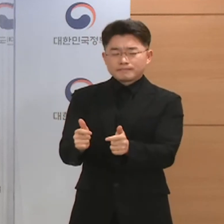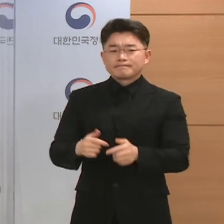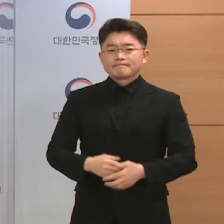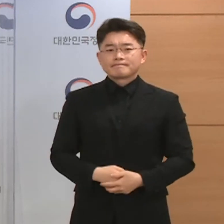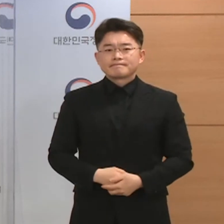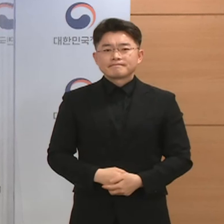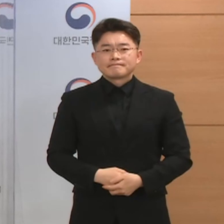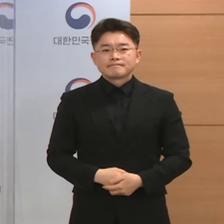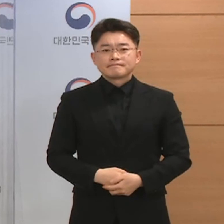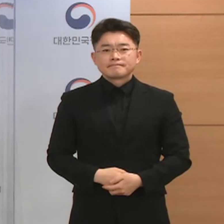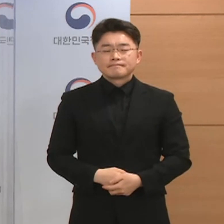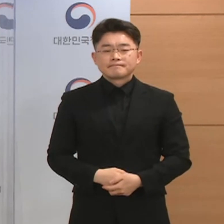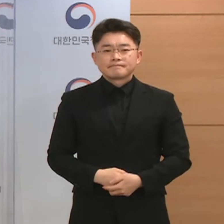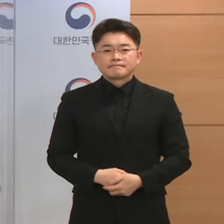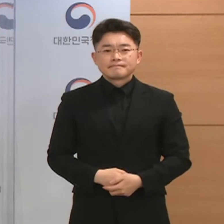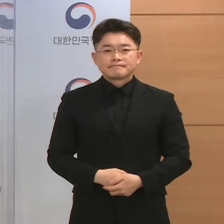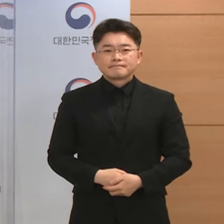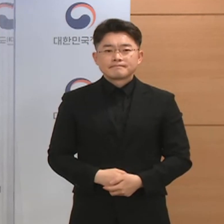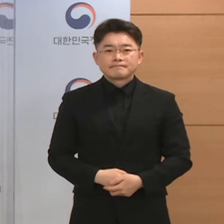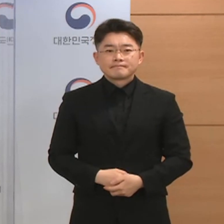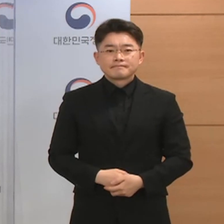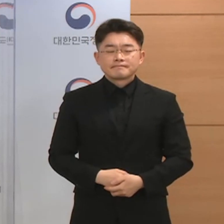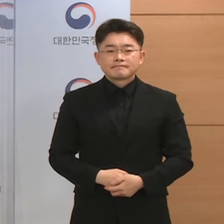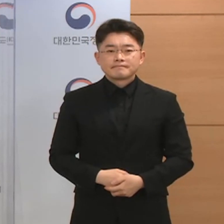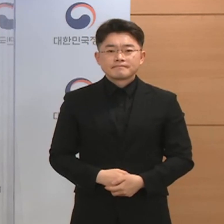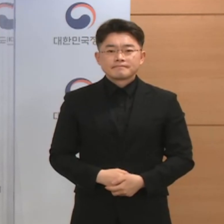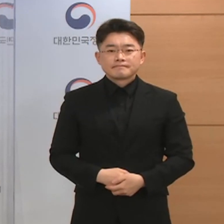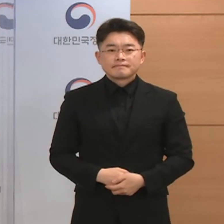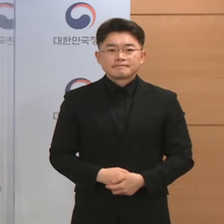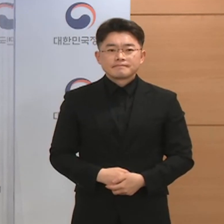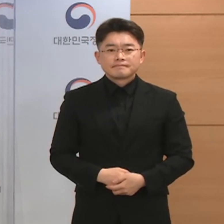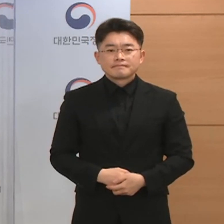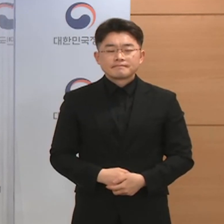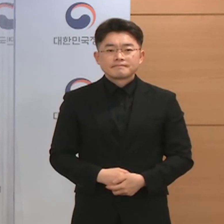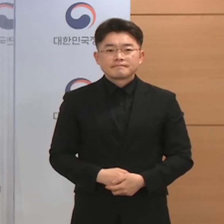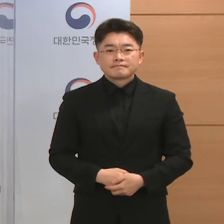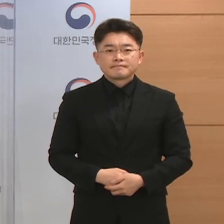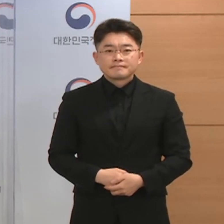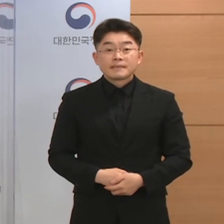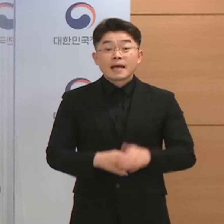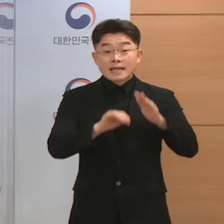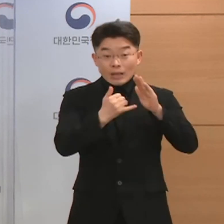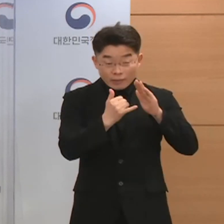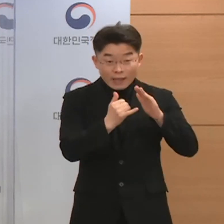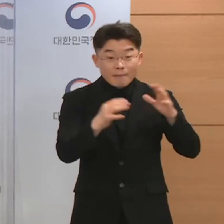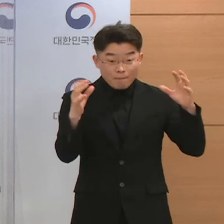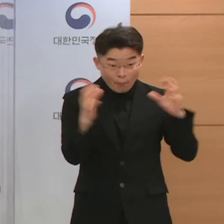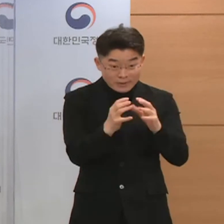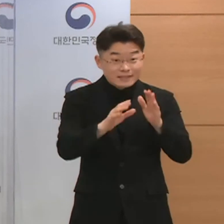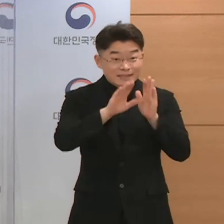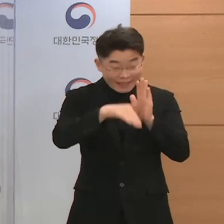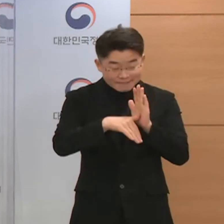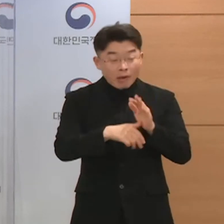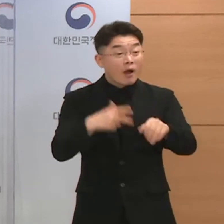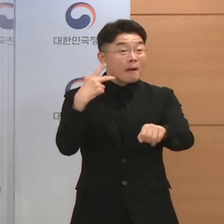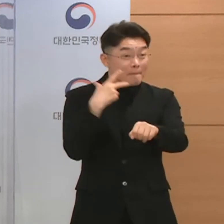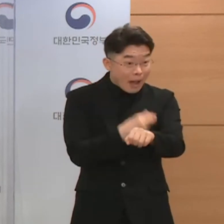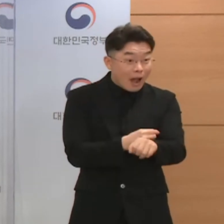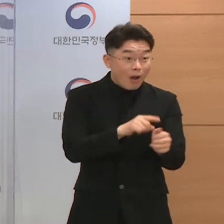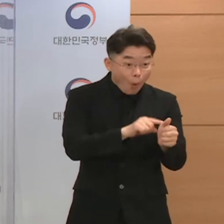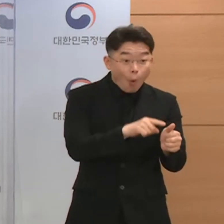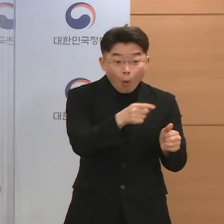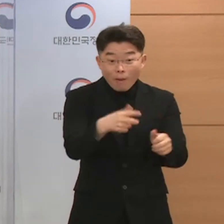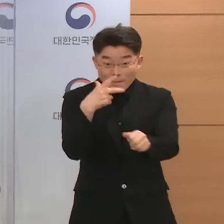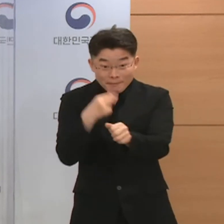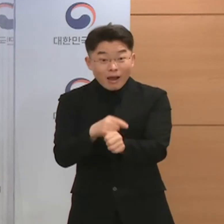줄어들 것이라고 보고 있는 중입니다. 이런 점을 고려해서 가족 간의 모임에 있어서는 예방접종을 하신 분들을